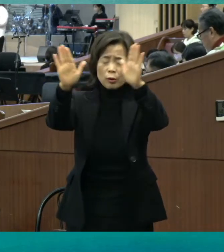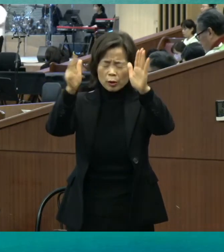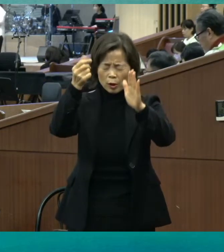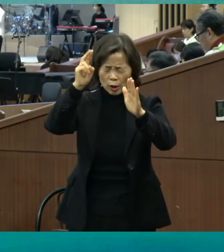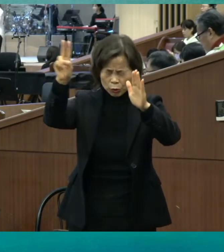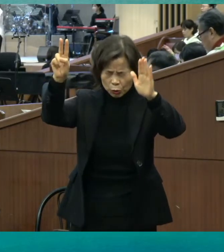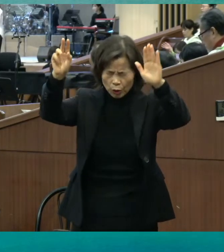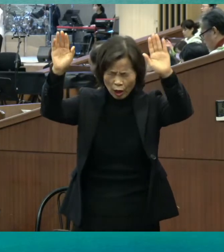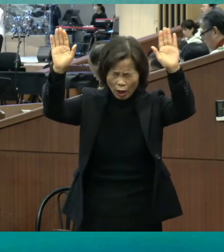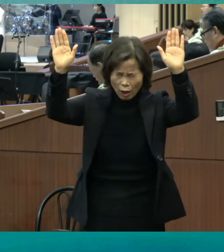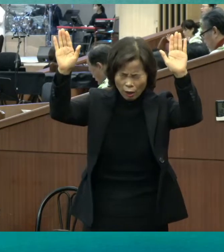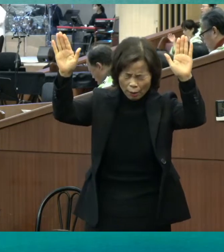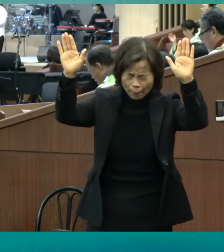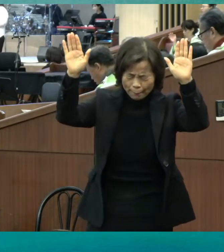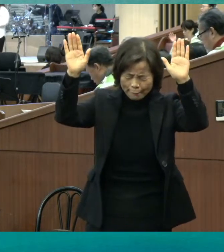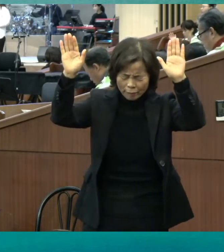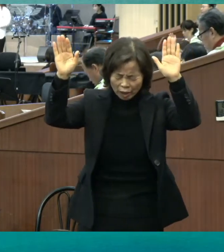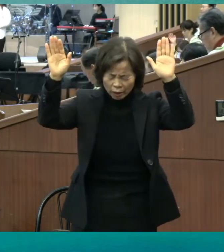주여